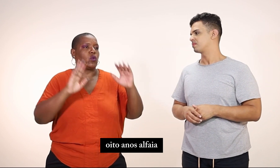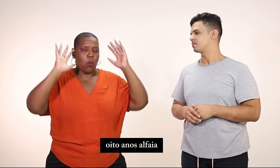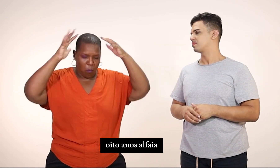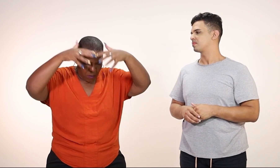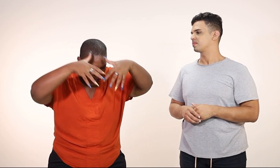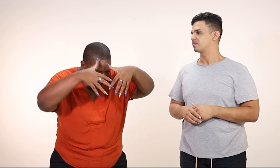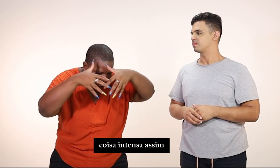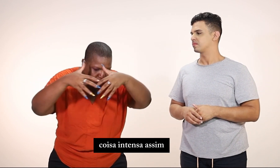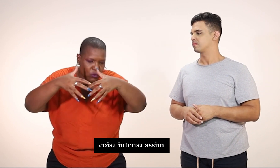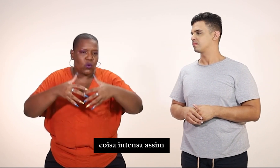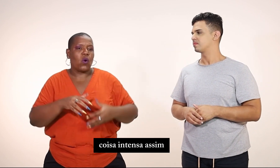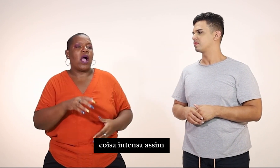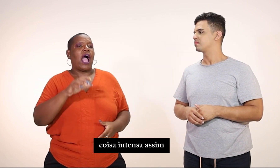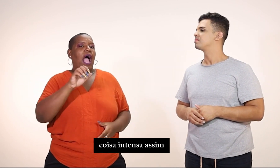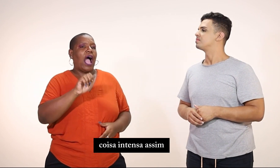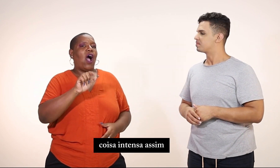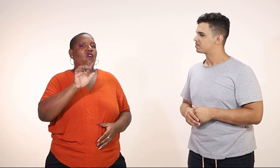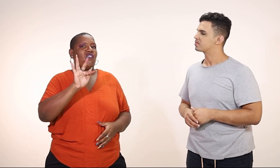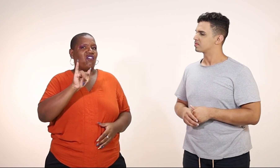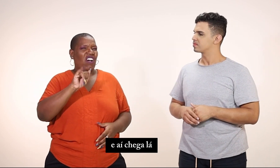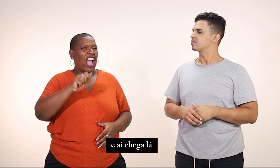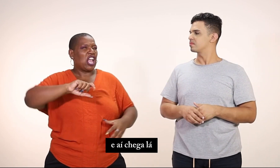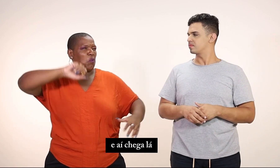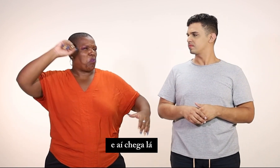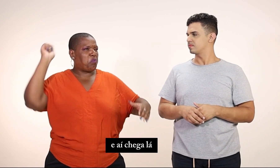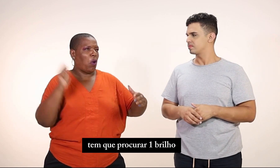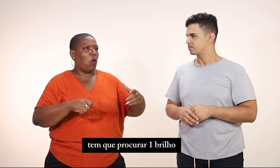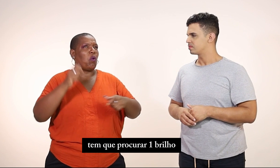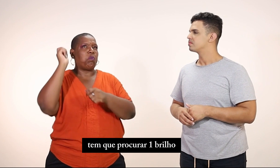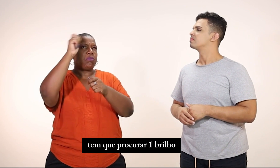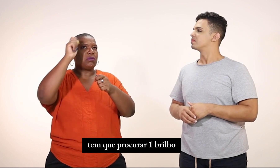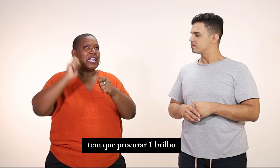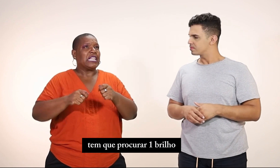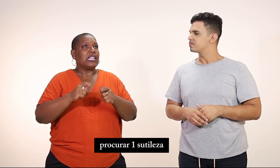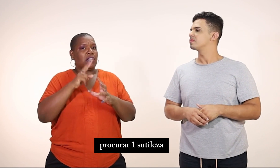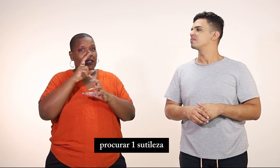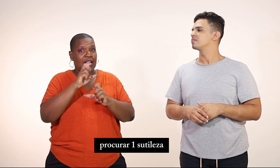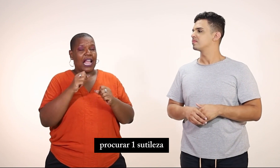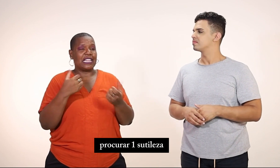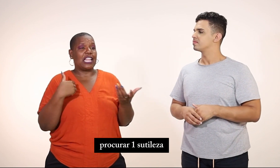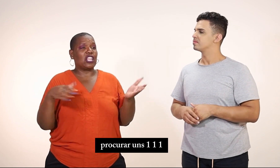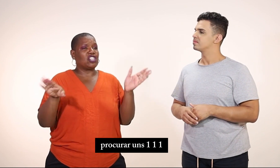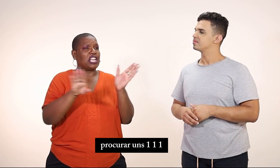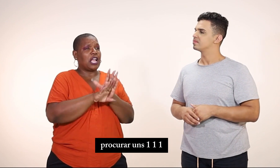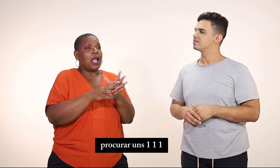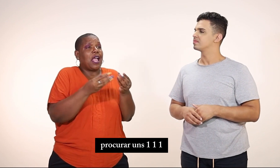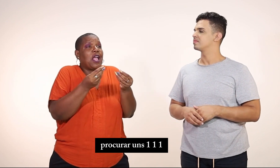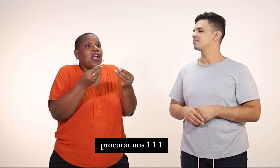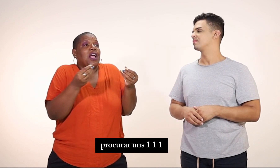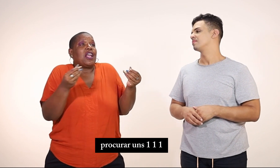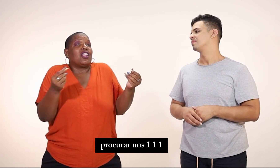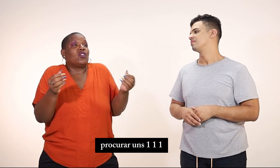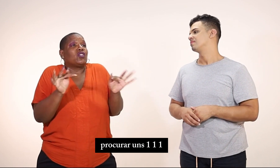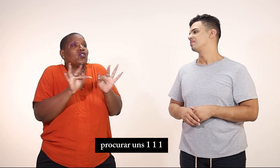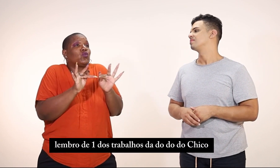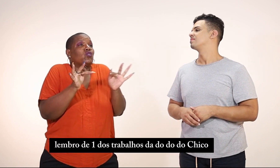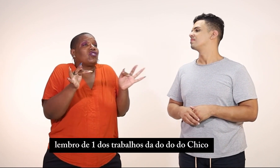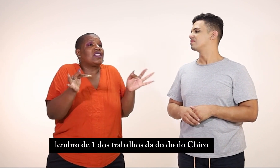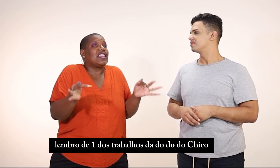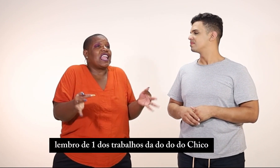alfaia, coisa intensa, assim. E aí chega lá, tem que procurar um brilho, procurar uma sutileza, procurar lembro de um dos